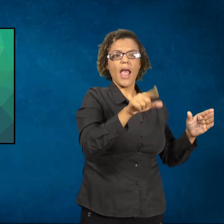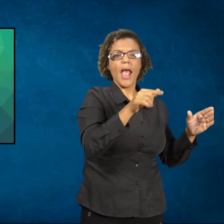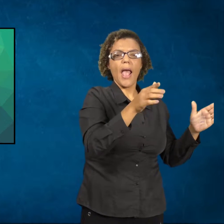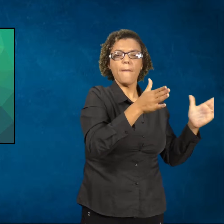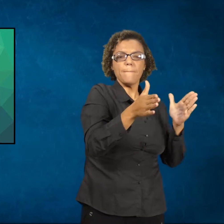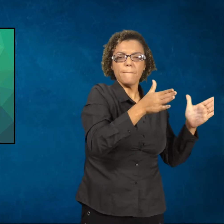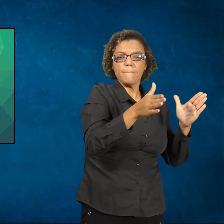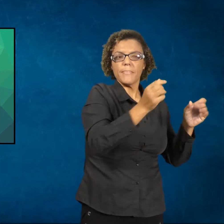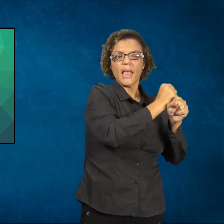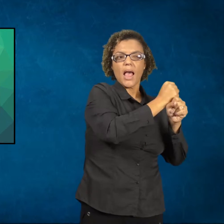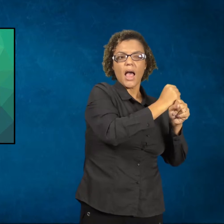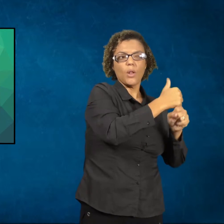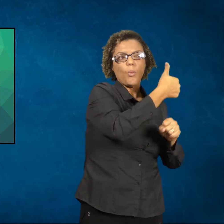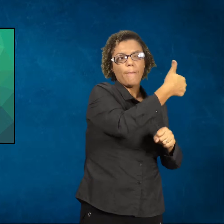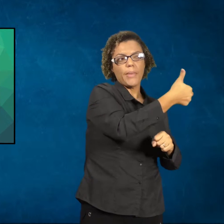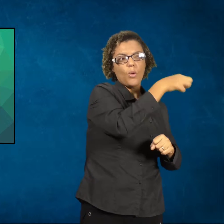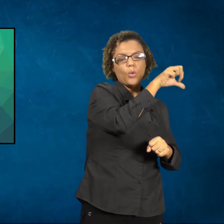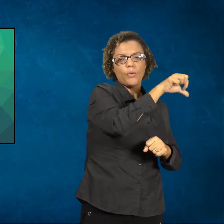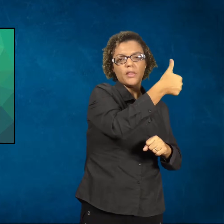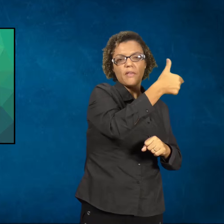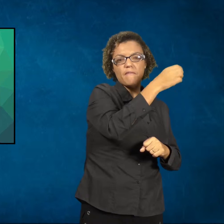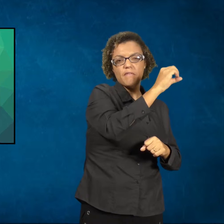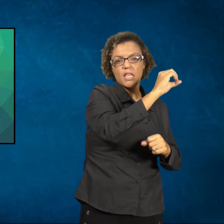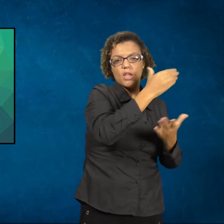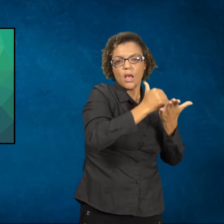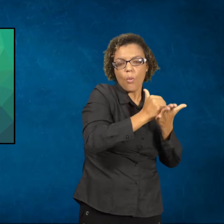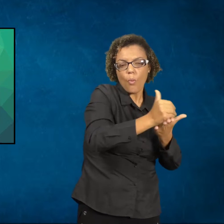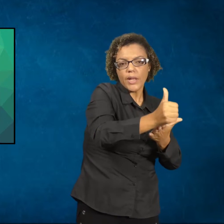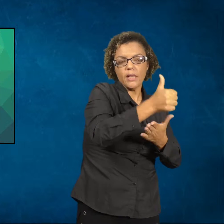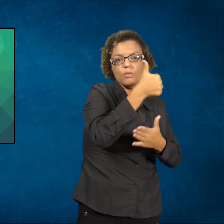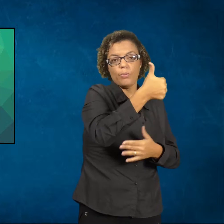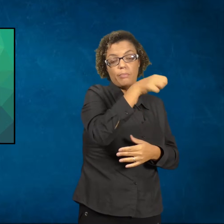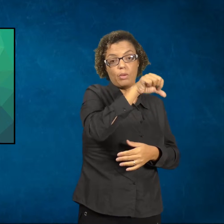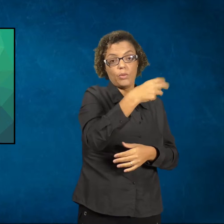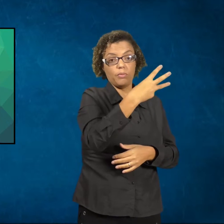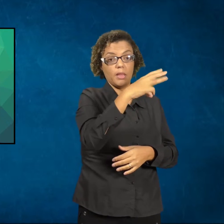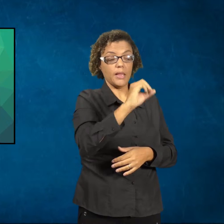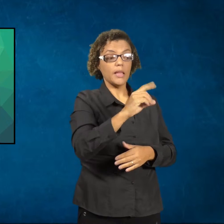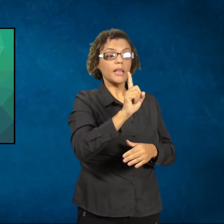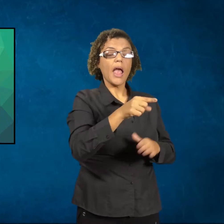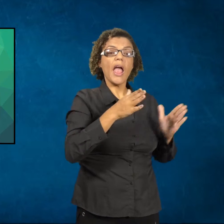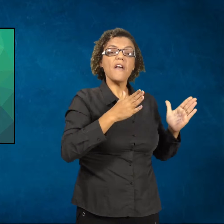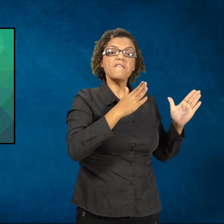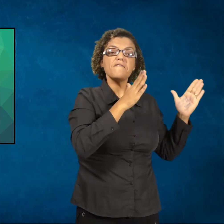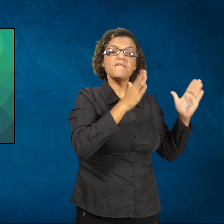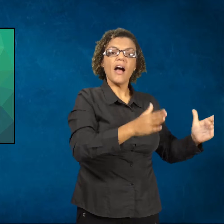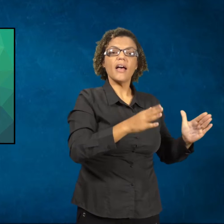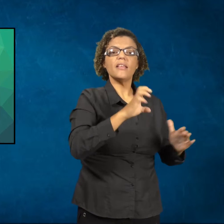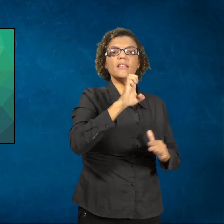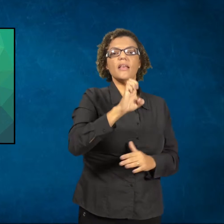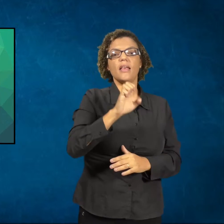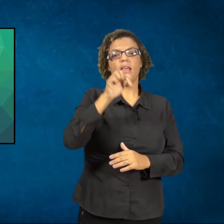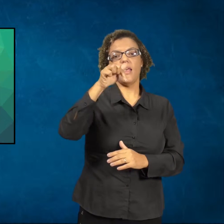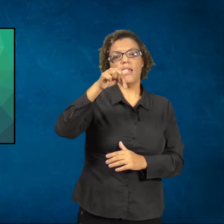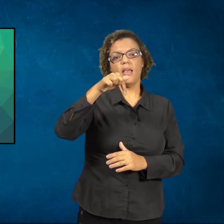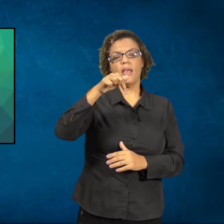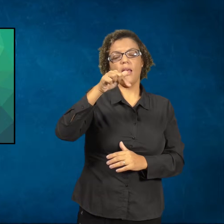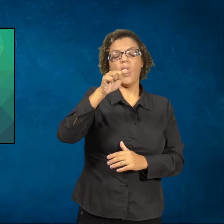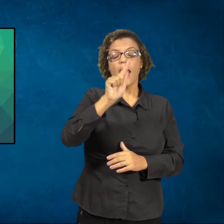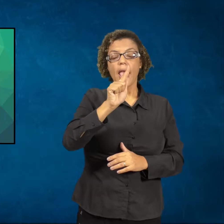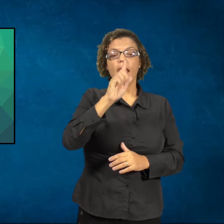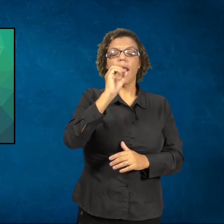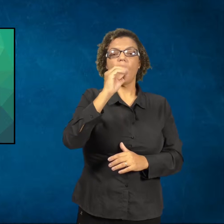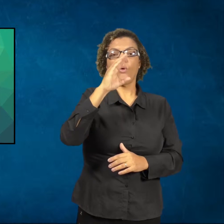1920 e um pouquinho dos anos 1930, que a gente chamou de fase egocêntrica, aí daqui a pouco eu falo um pouquinho a